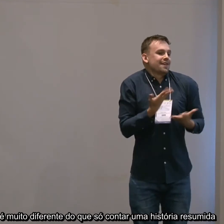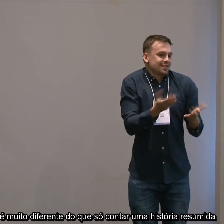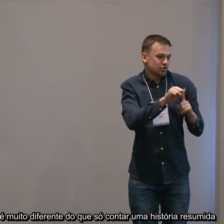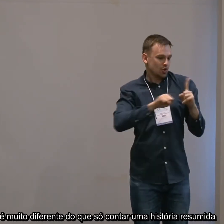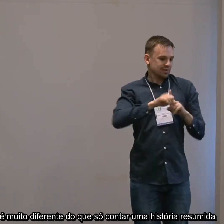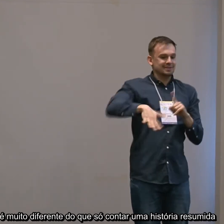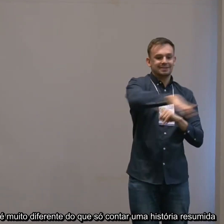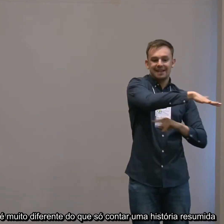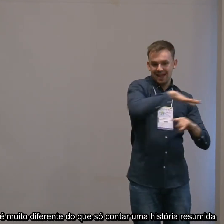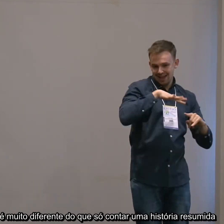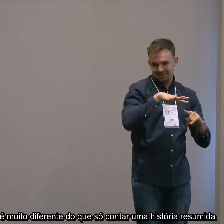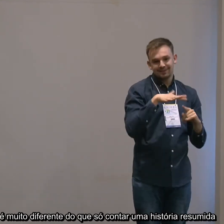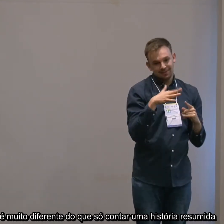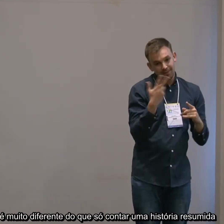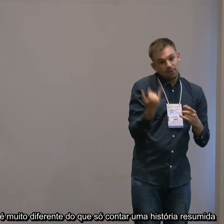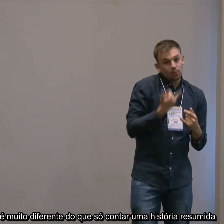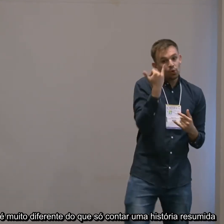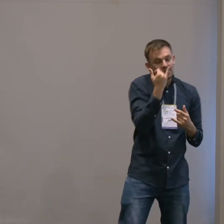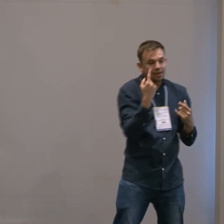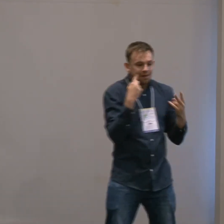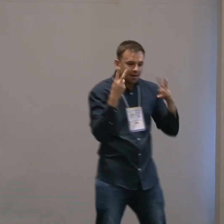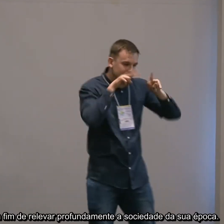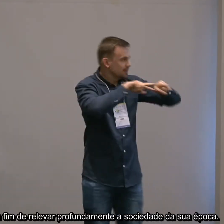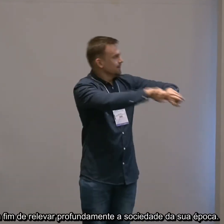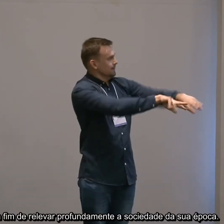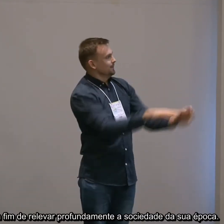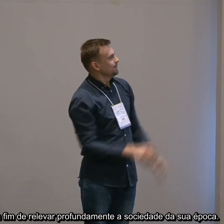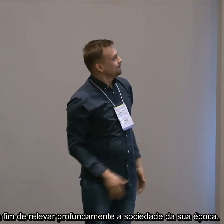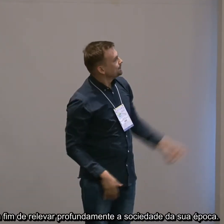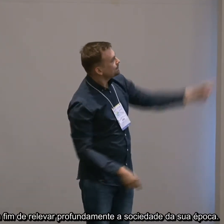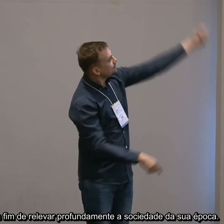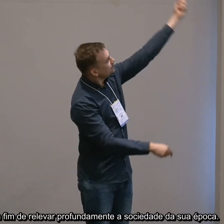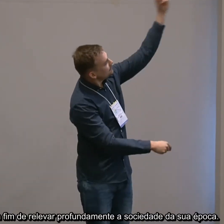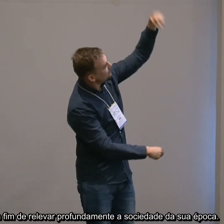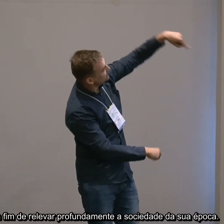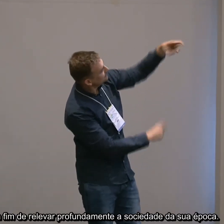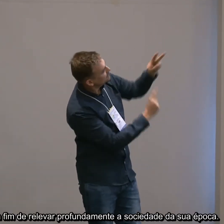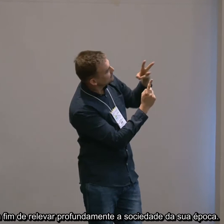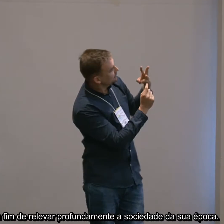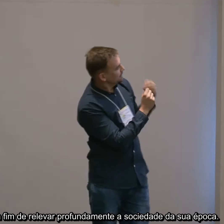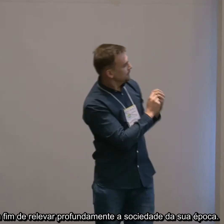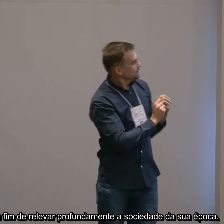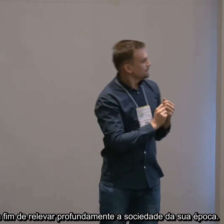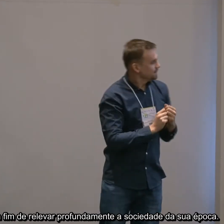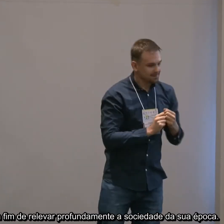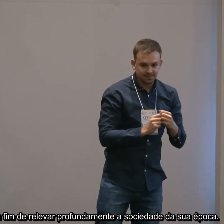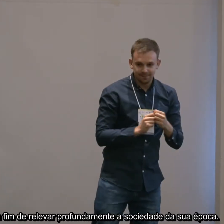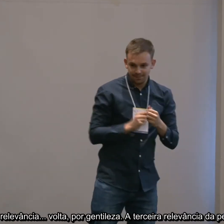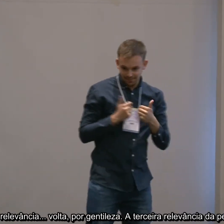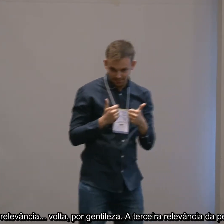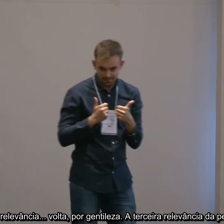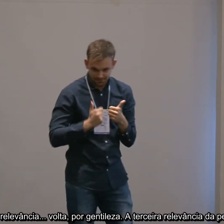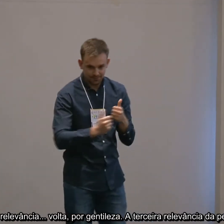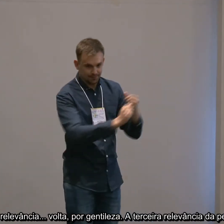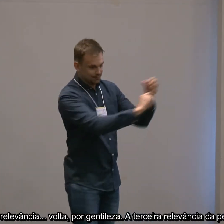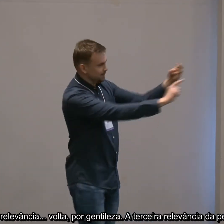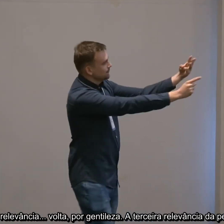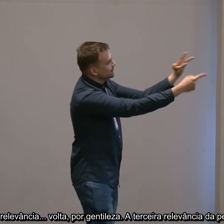história resumida a fim de revelar profundamente a sociedade da sua época a terceira relevância